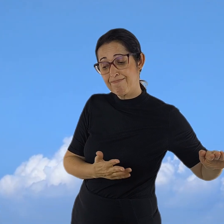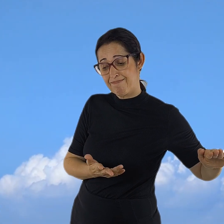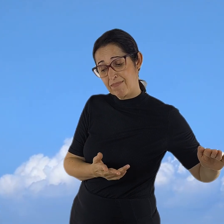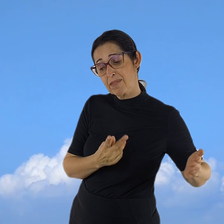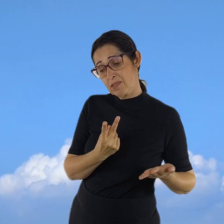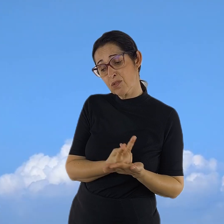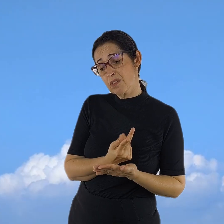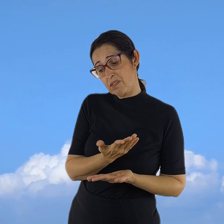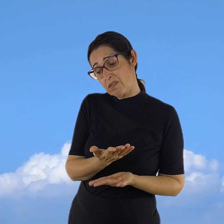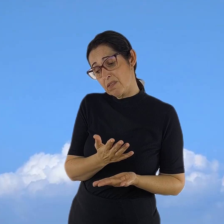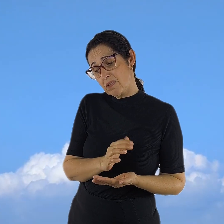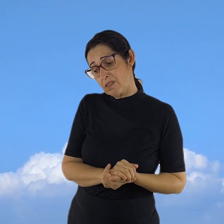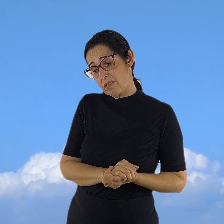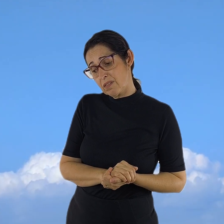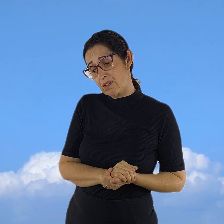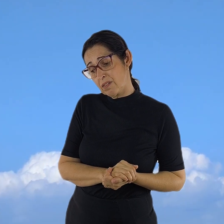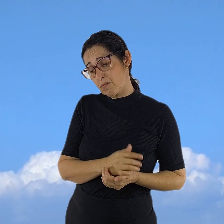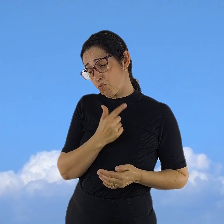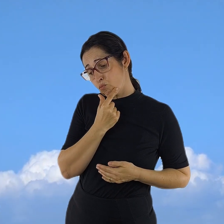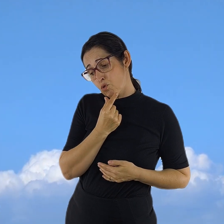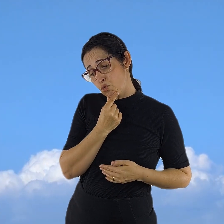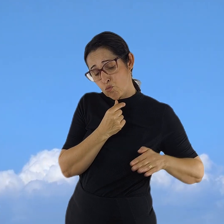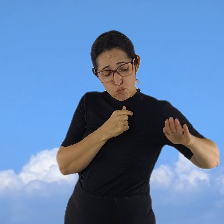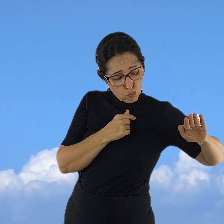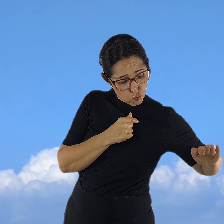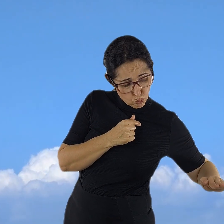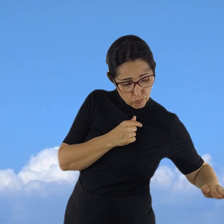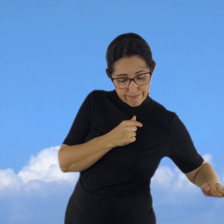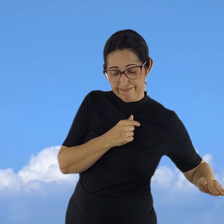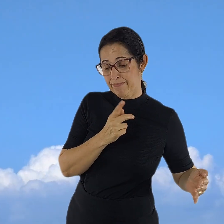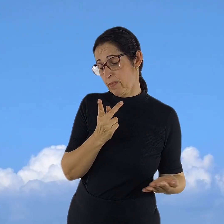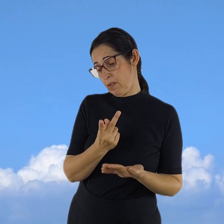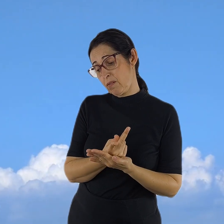desde pequeno, desde menininho.